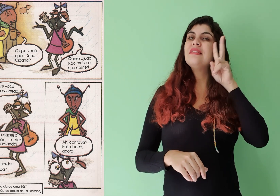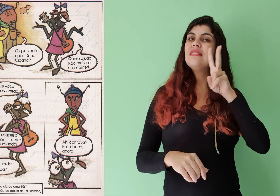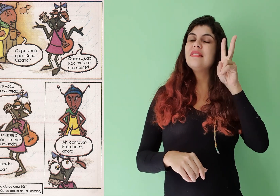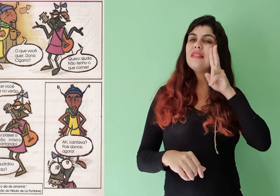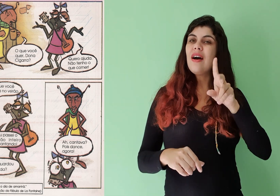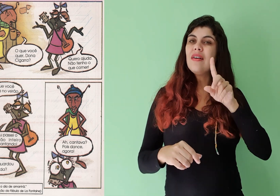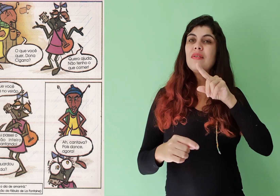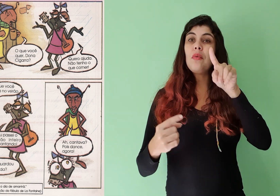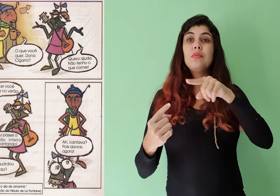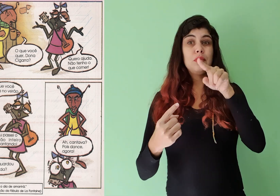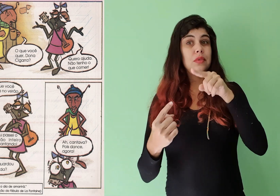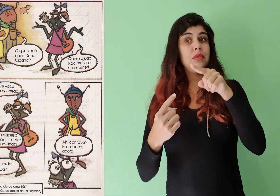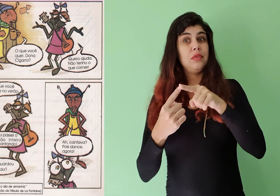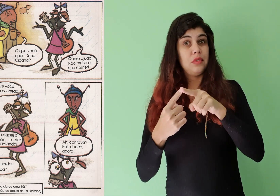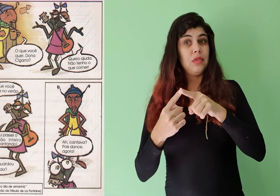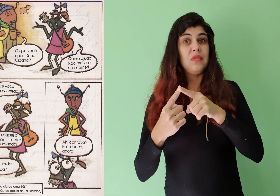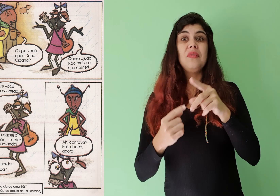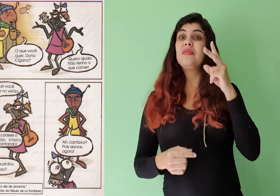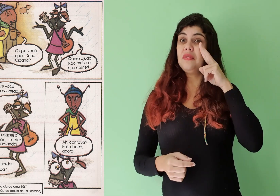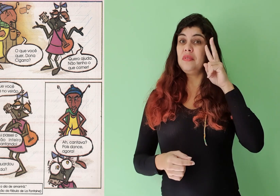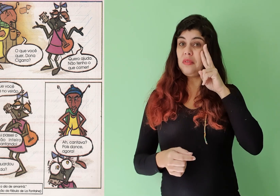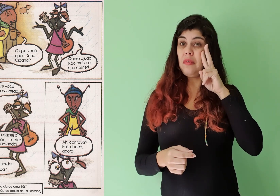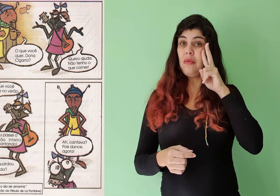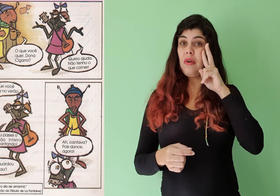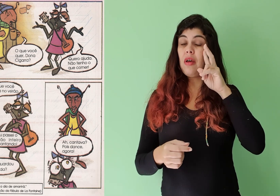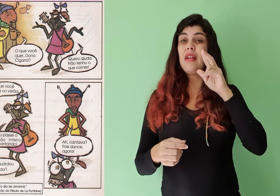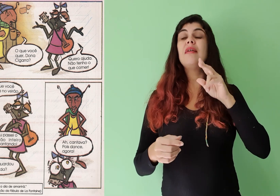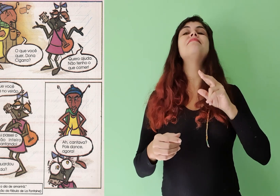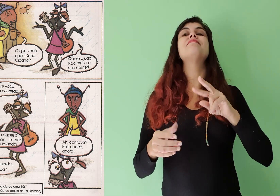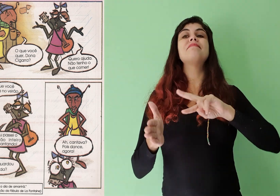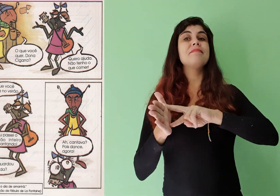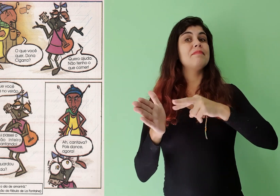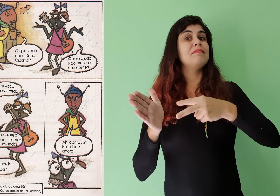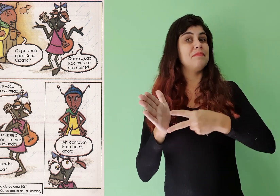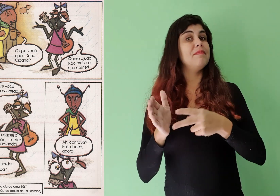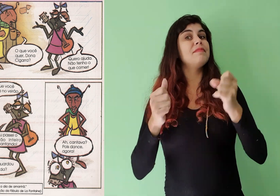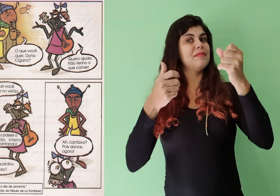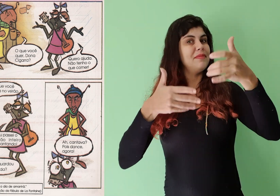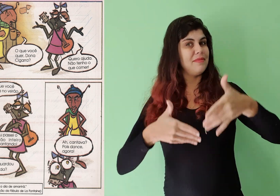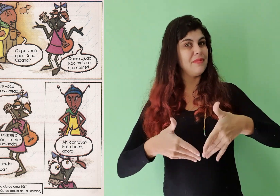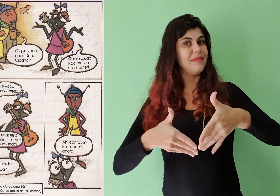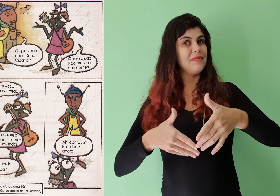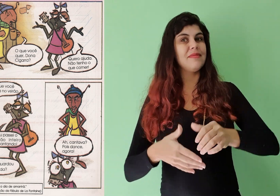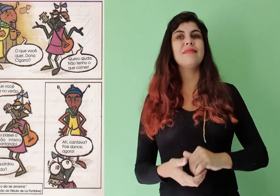história, que seria o objetivo, com os significados e explicações.